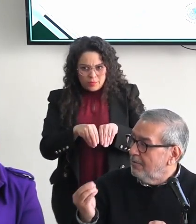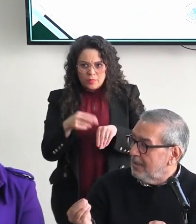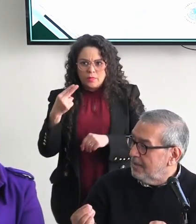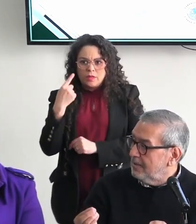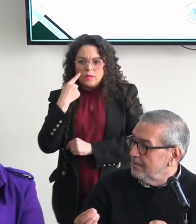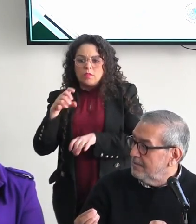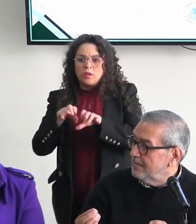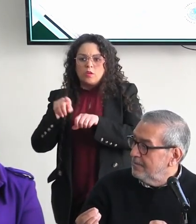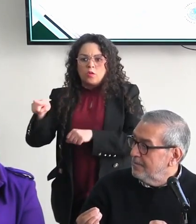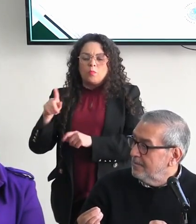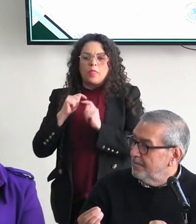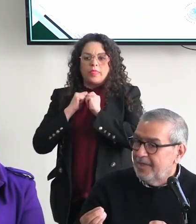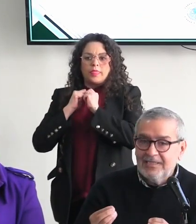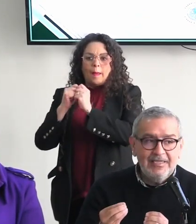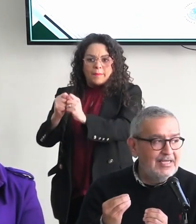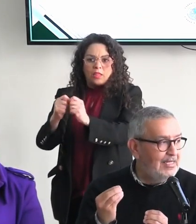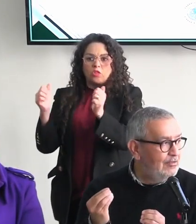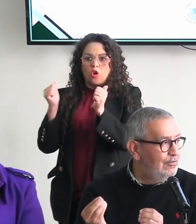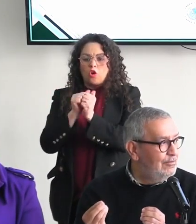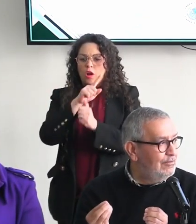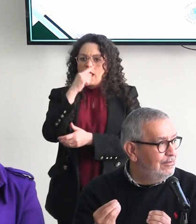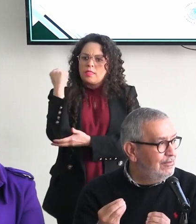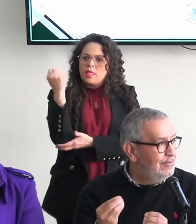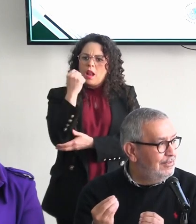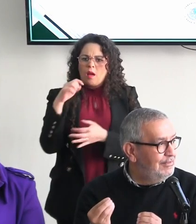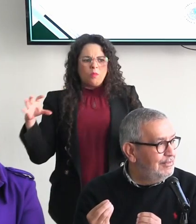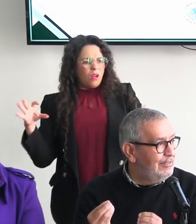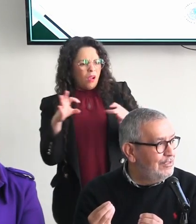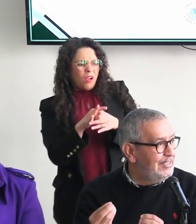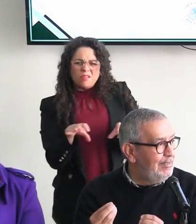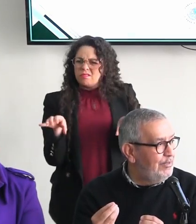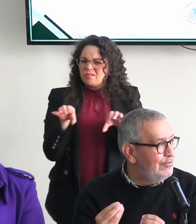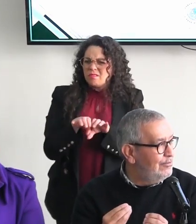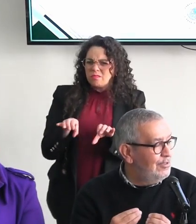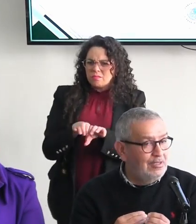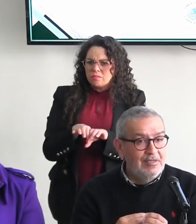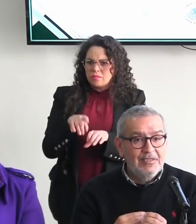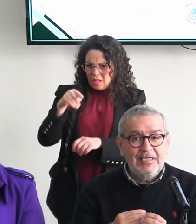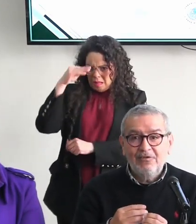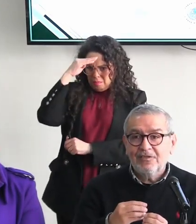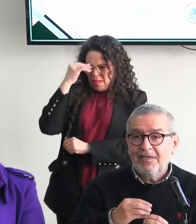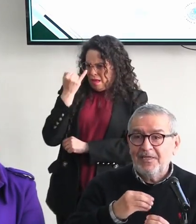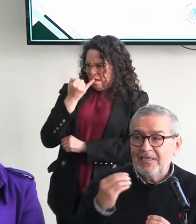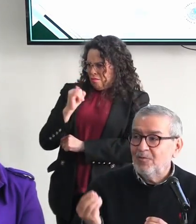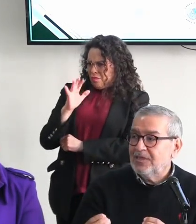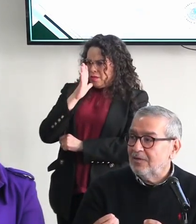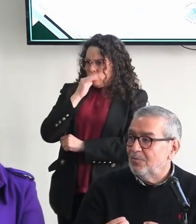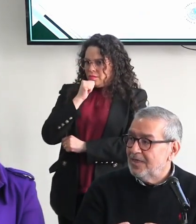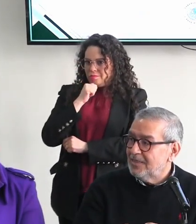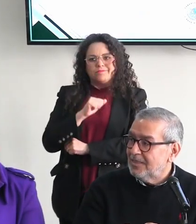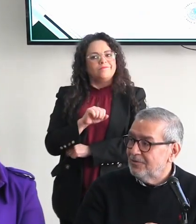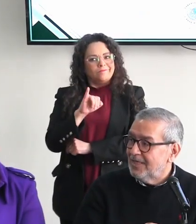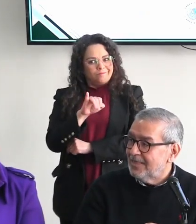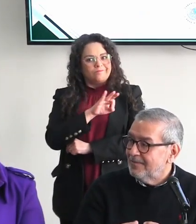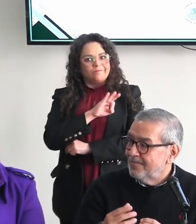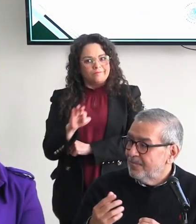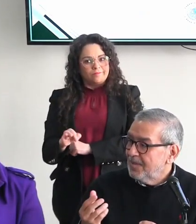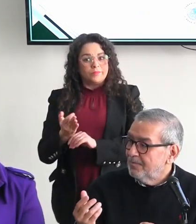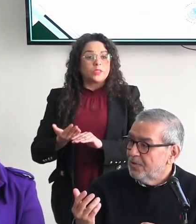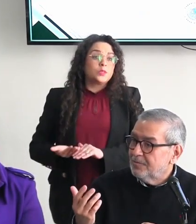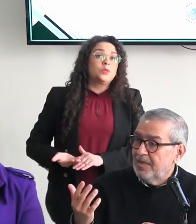con Tláhuac. Parecería algo que no se da, pero si nos remitimos a cómo era esta